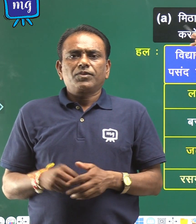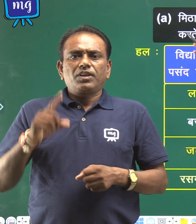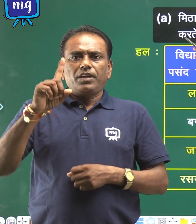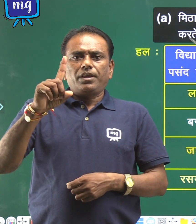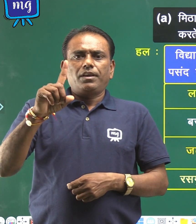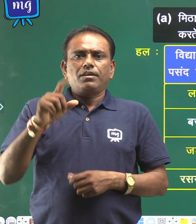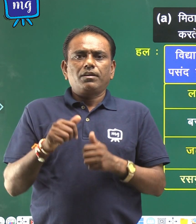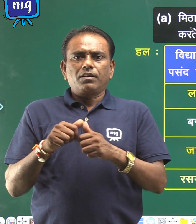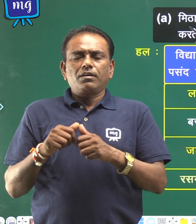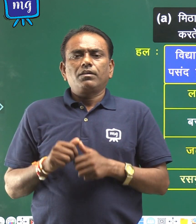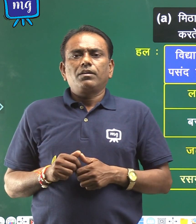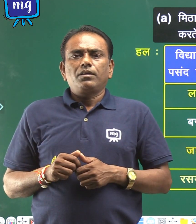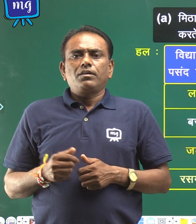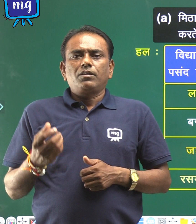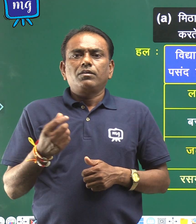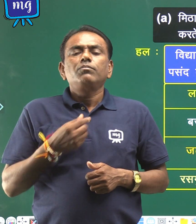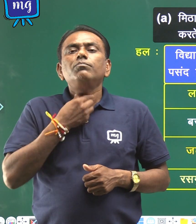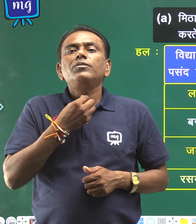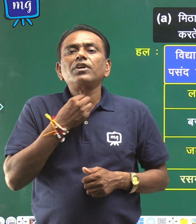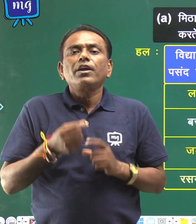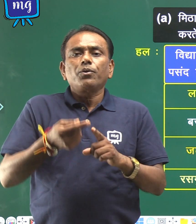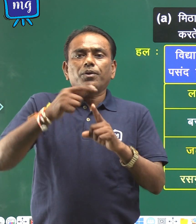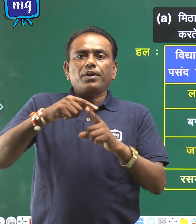ए, मिठाइयों के